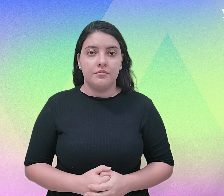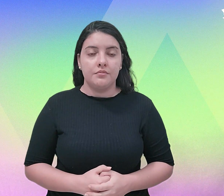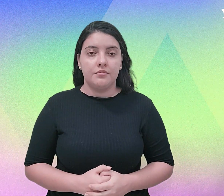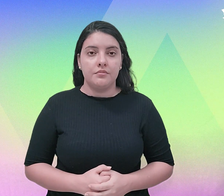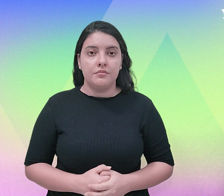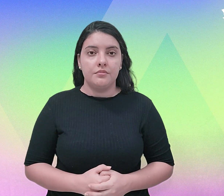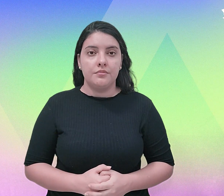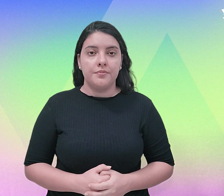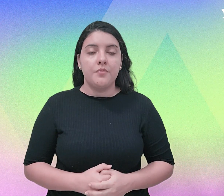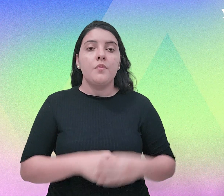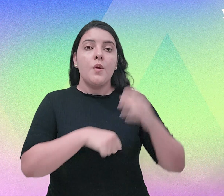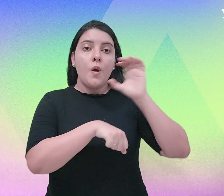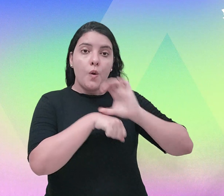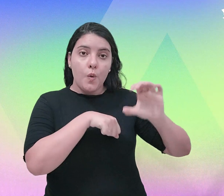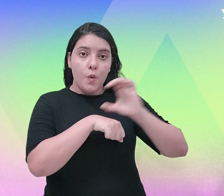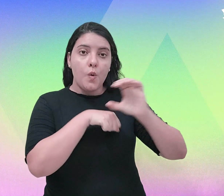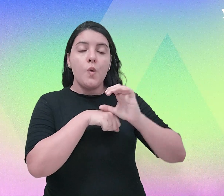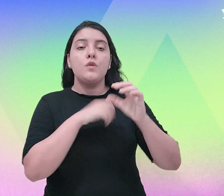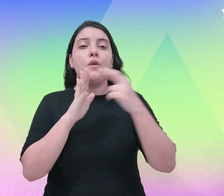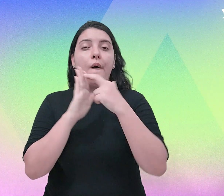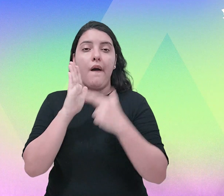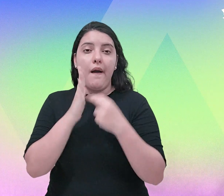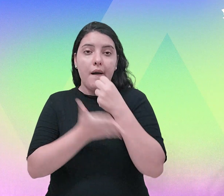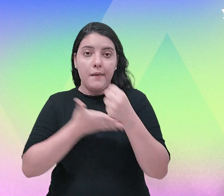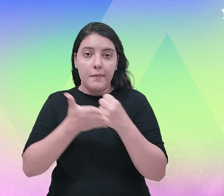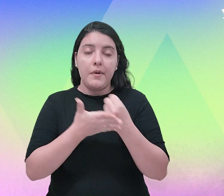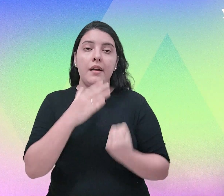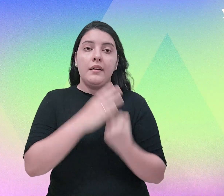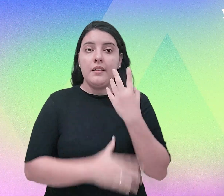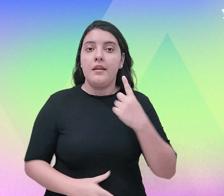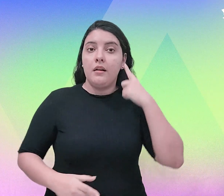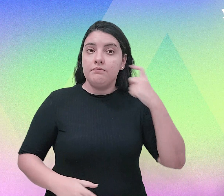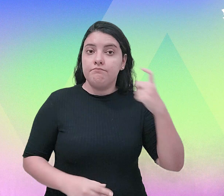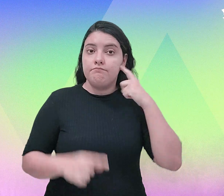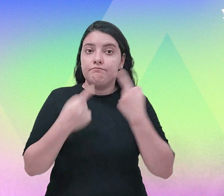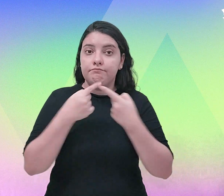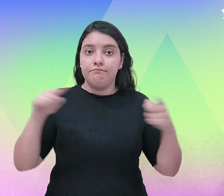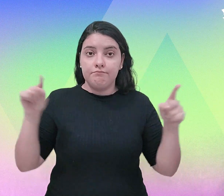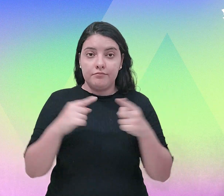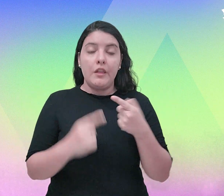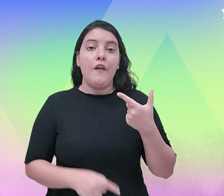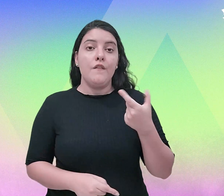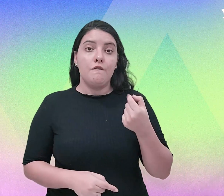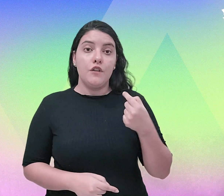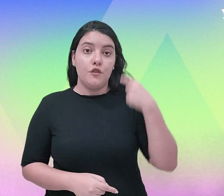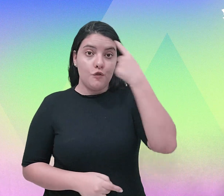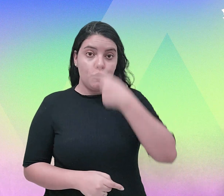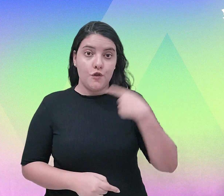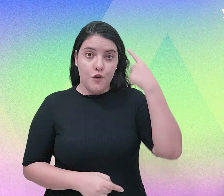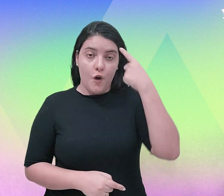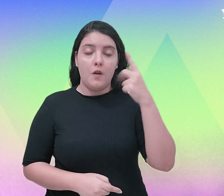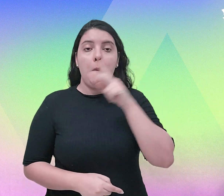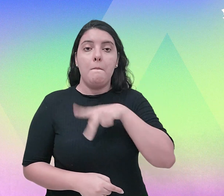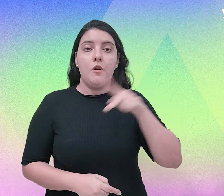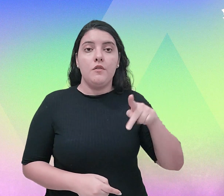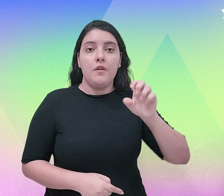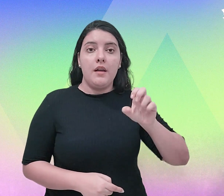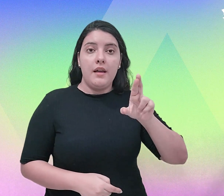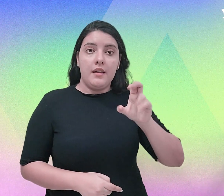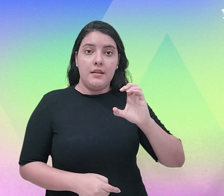curso fundamentos básicos para a criação de trilha sonora carga horária 20 horas Professor Erick Barbosa